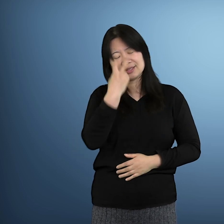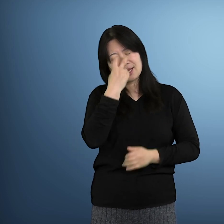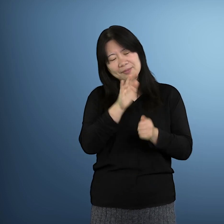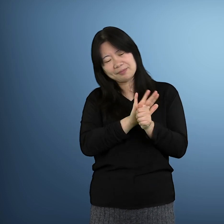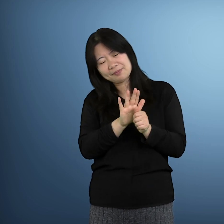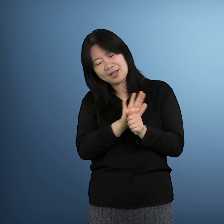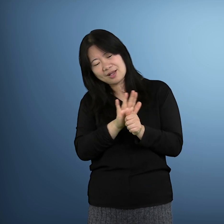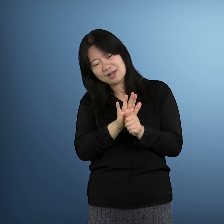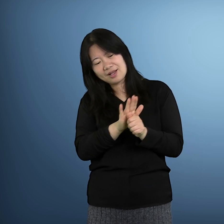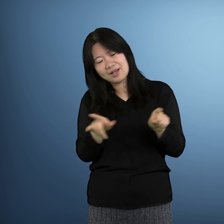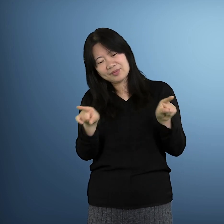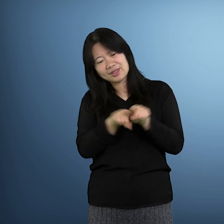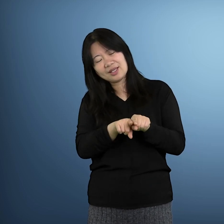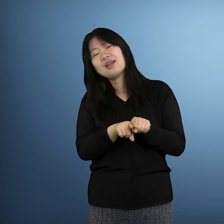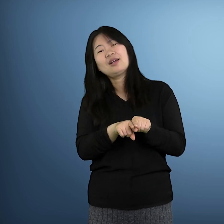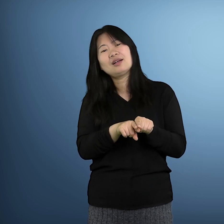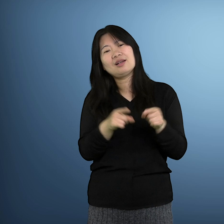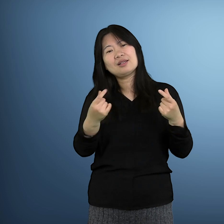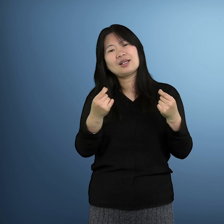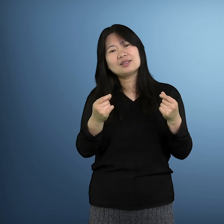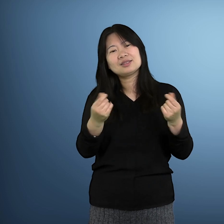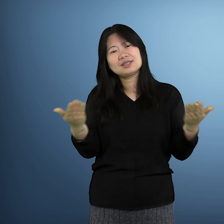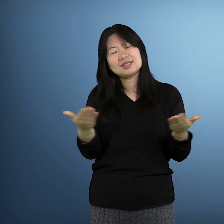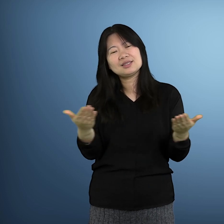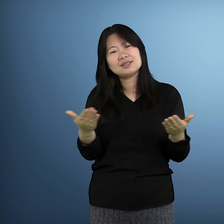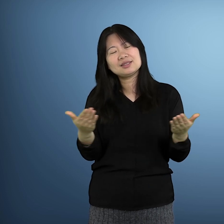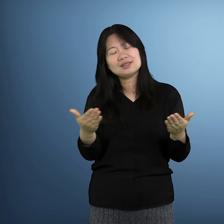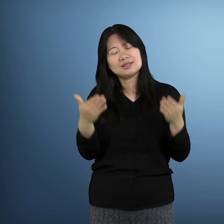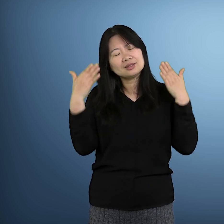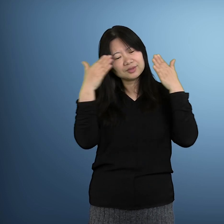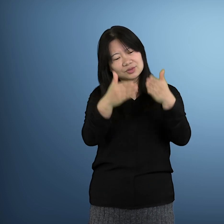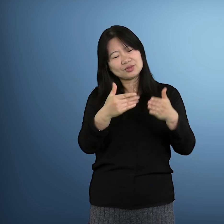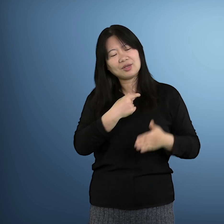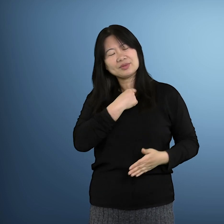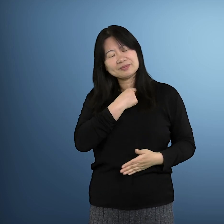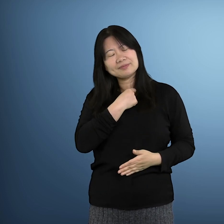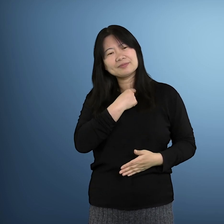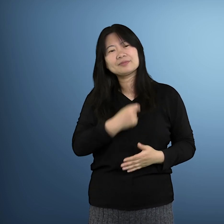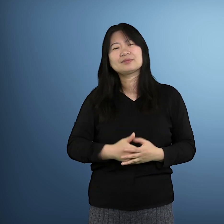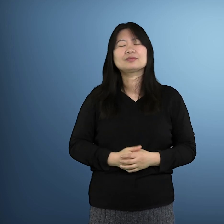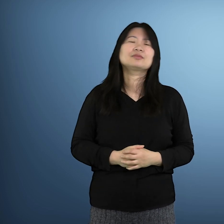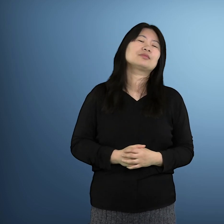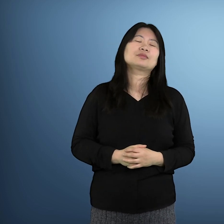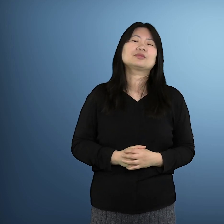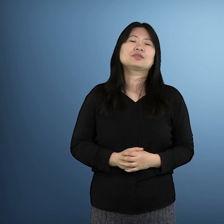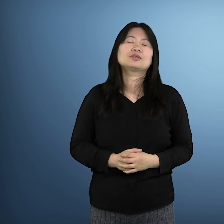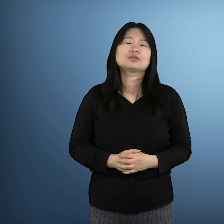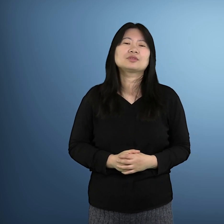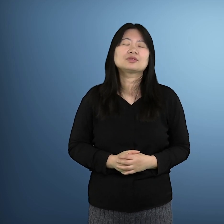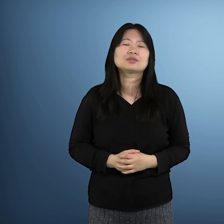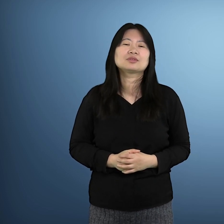살피고 함께하는 그런 사역에 집중을 좀 하고 싶습니다.